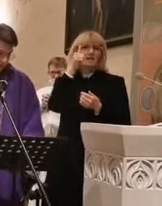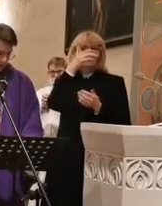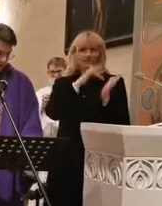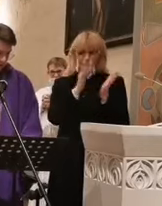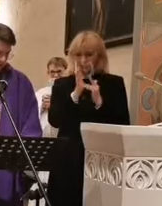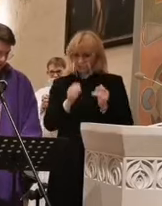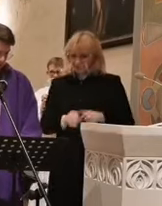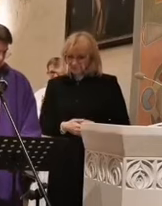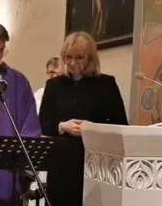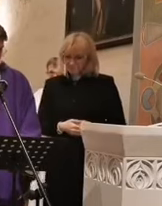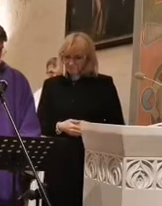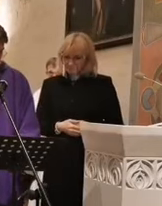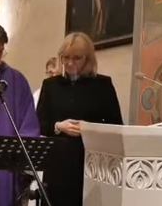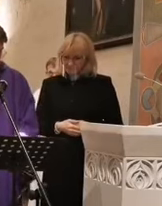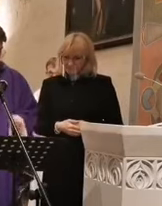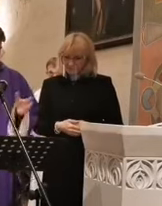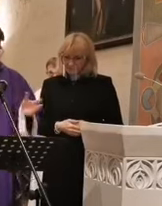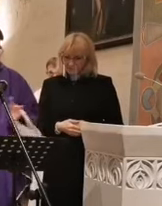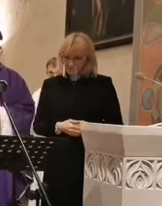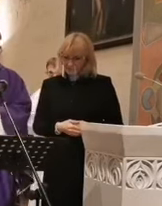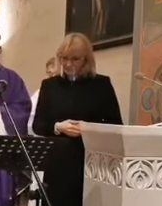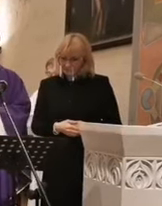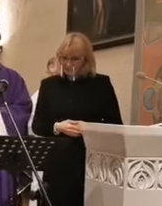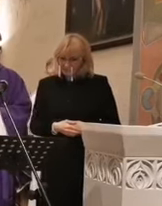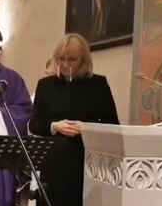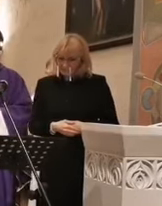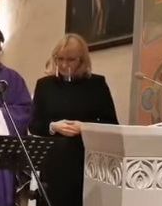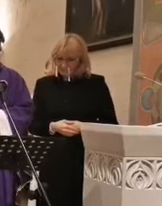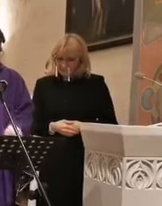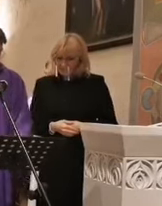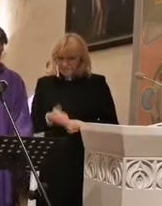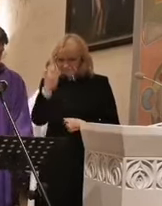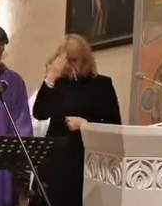Sappiamo che ami molto Giovanni Paolo II.